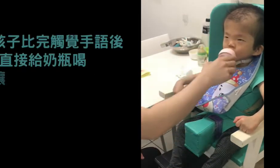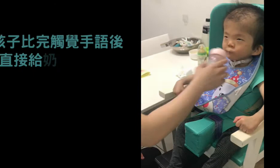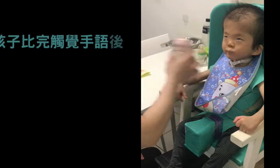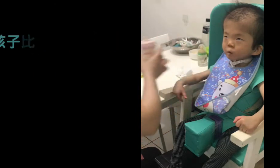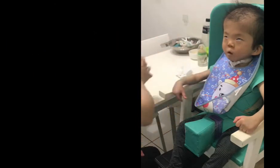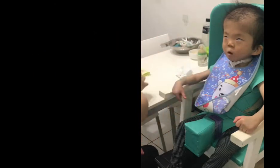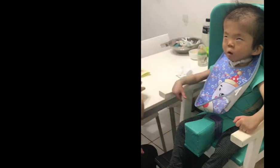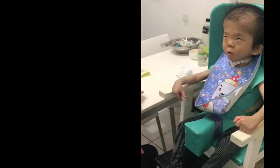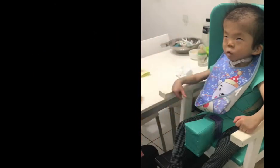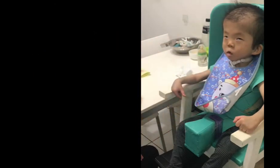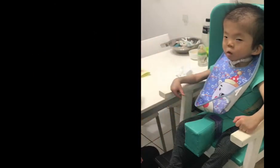那吃吃呢？